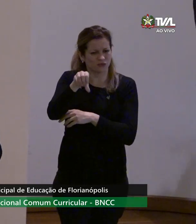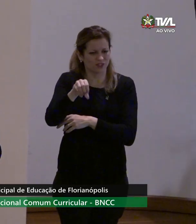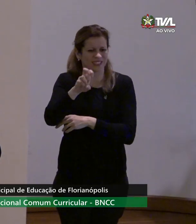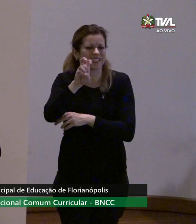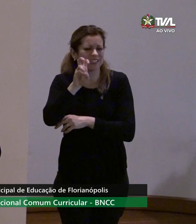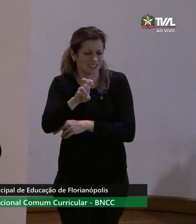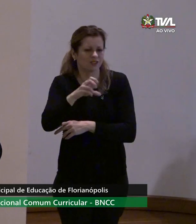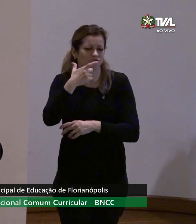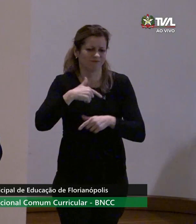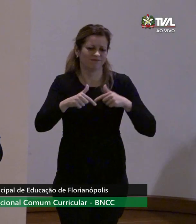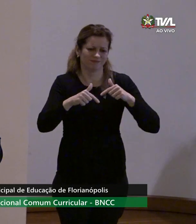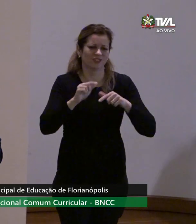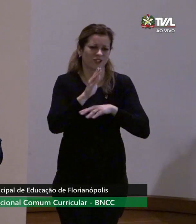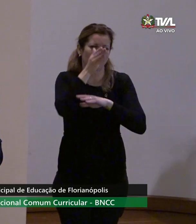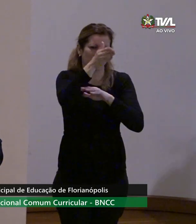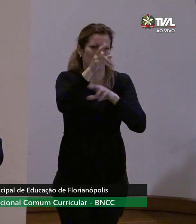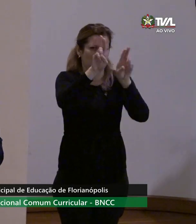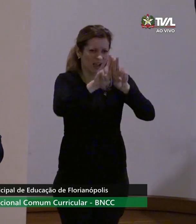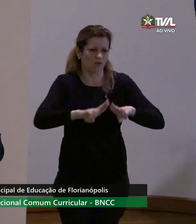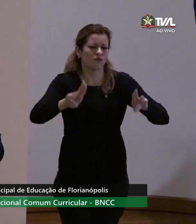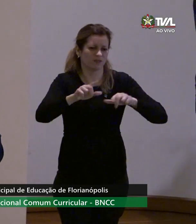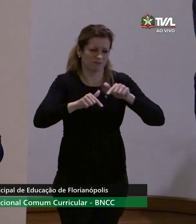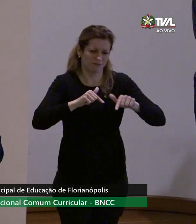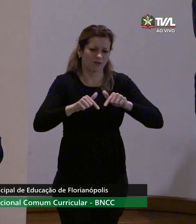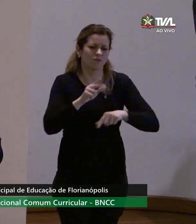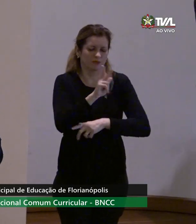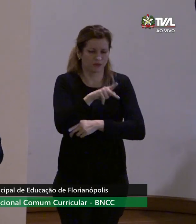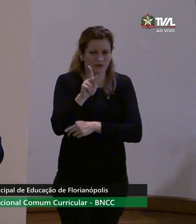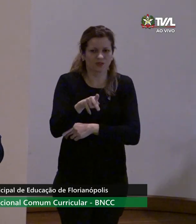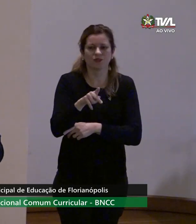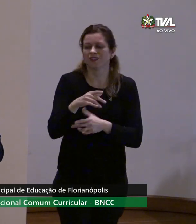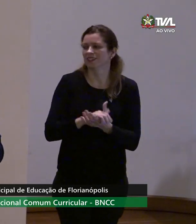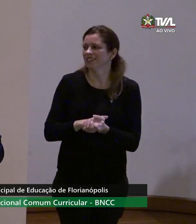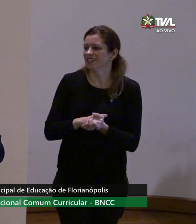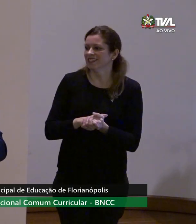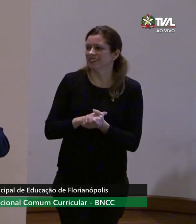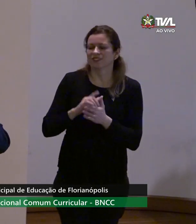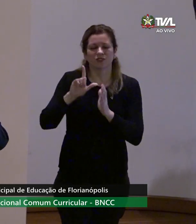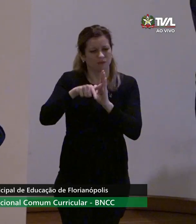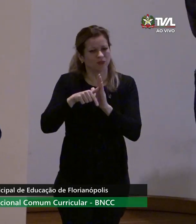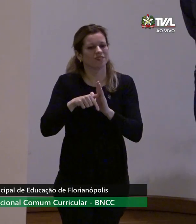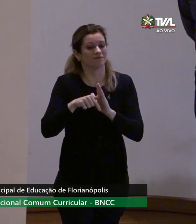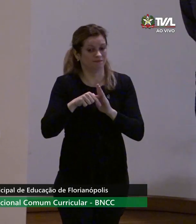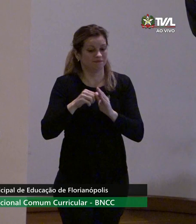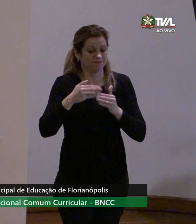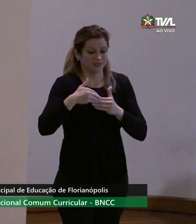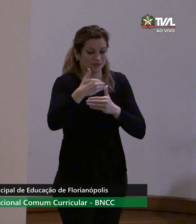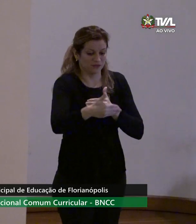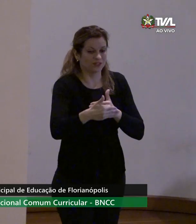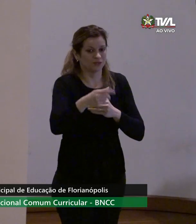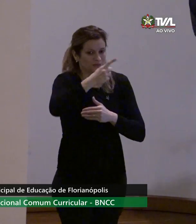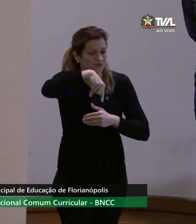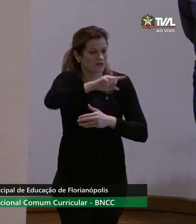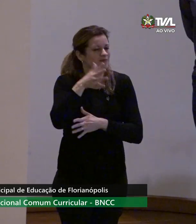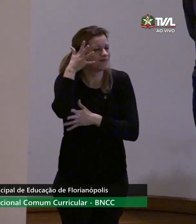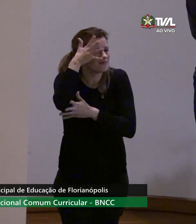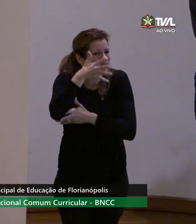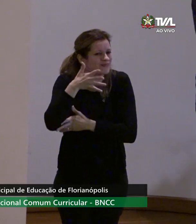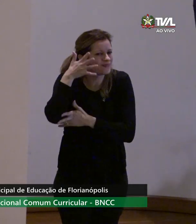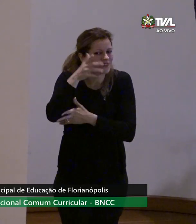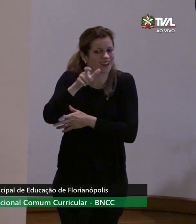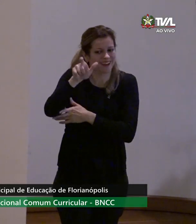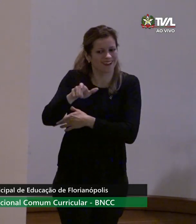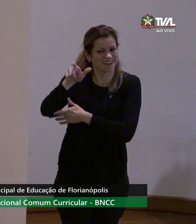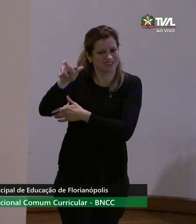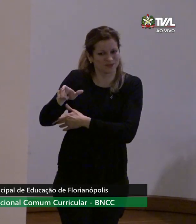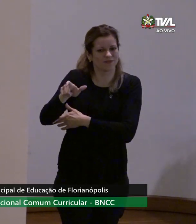as professoras Márcia e Caroline que daqui a pouco nós vamos assisti-las e dizer para